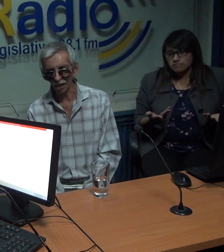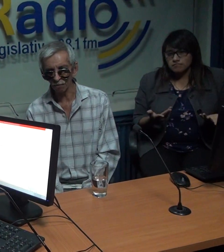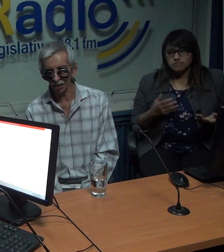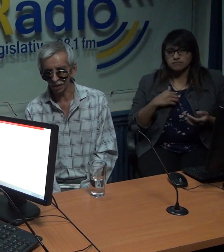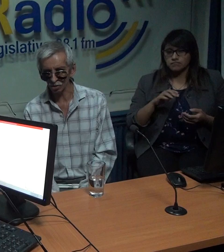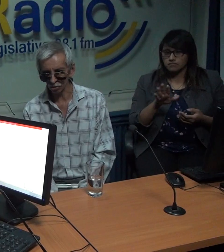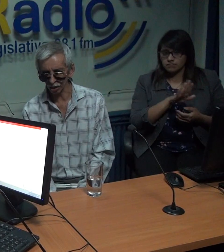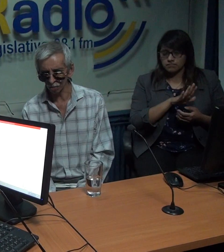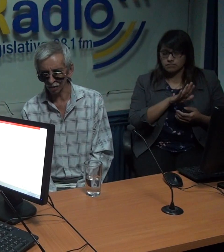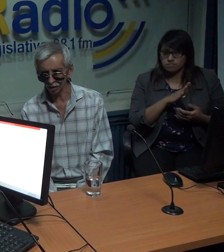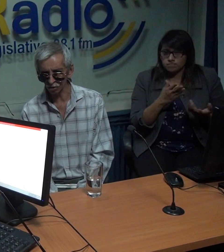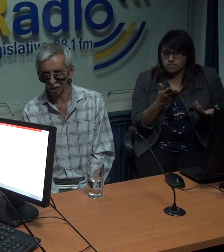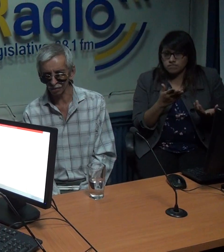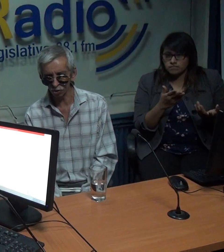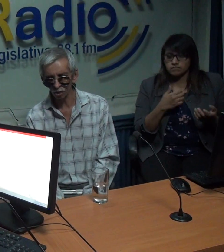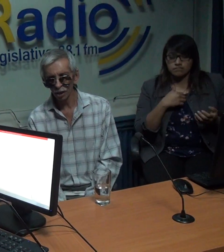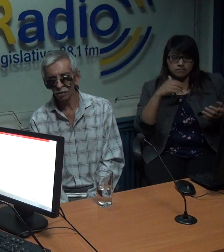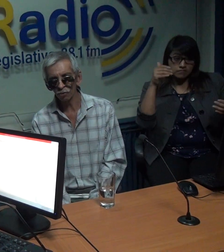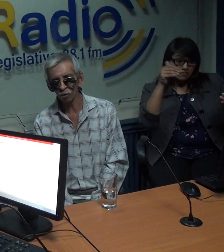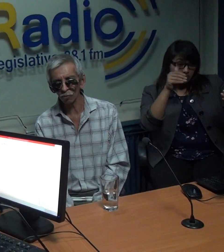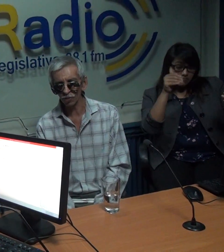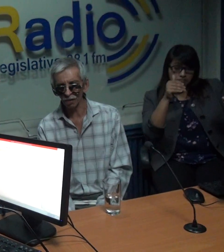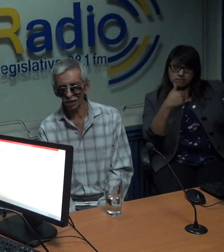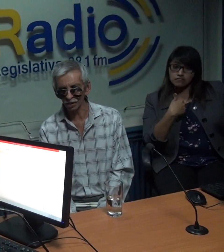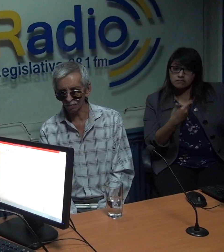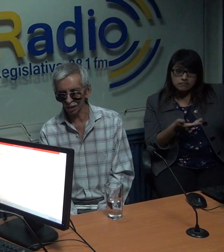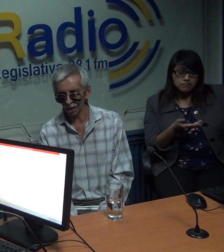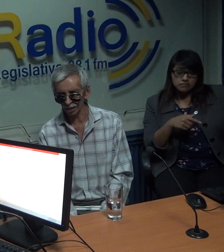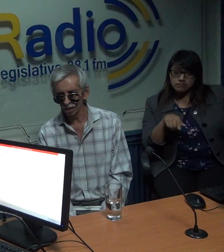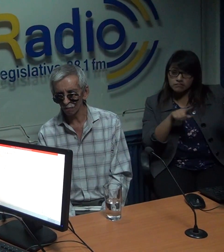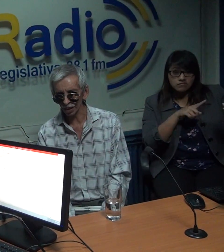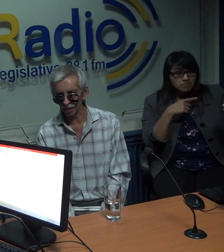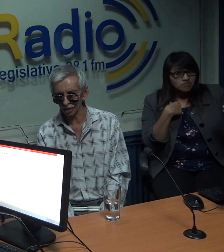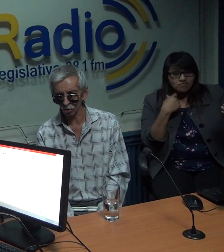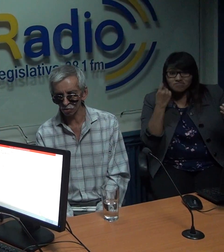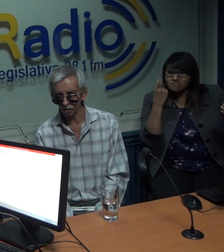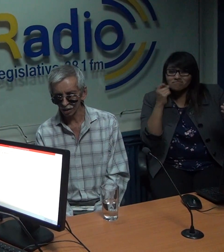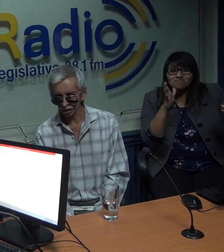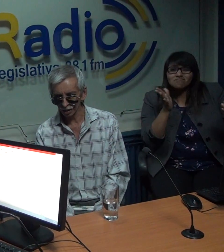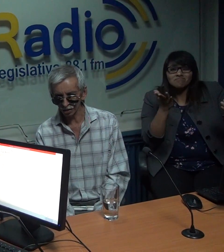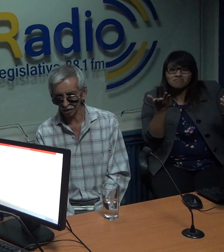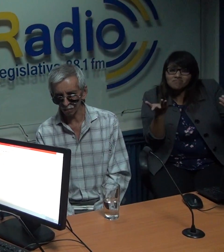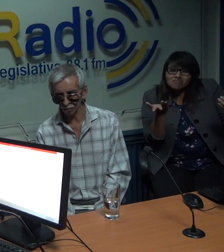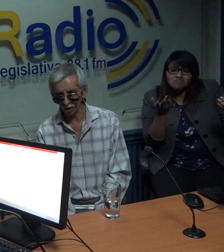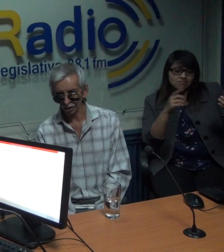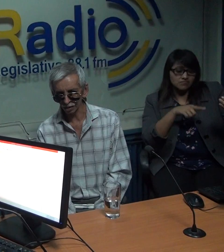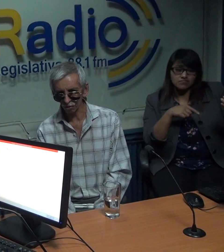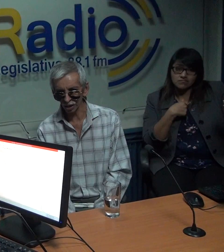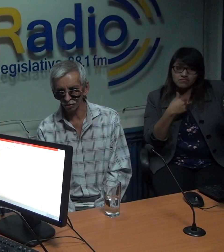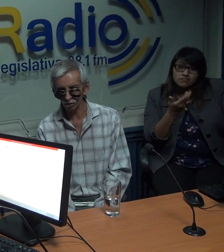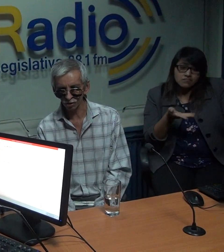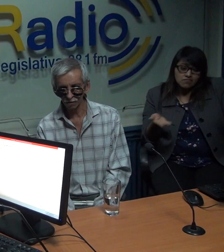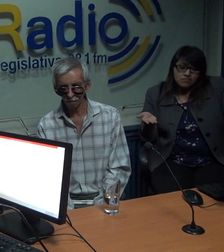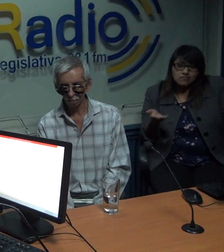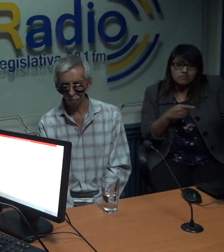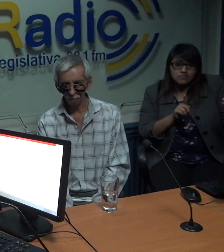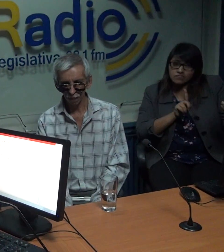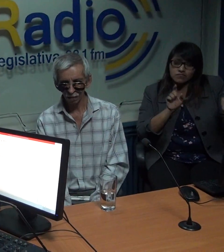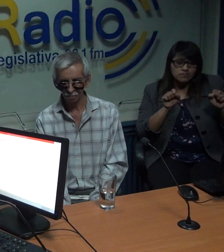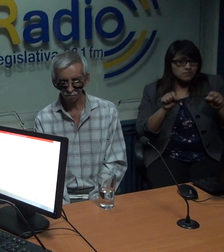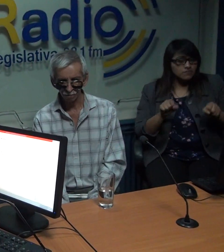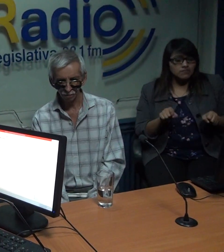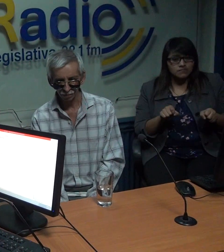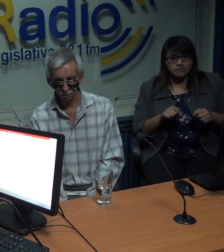su habilidad es para destruirlo, porque no saben asimilar para qué son ese tipo de objetos. Claro,